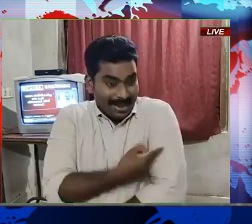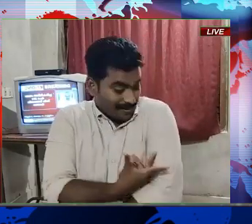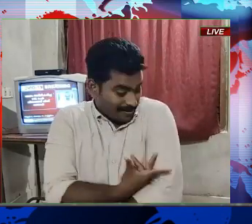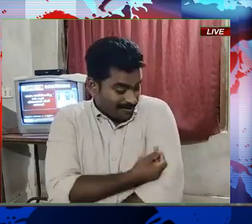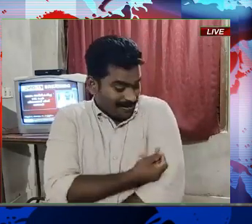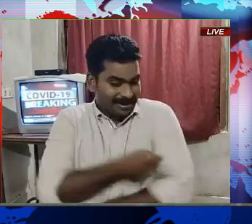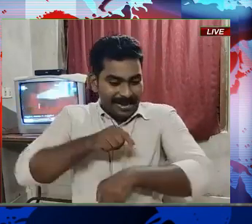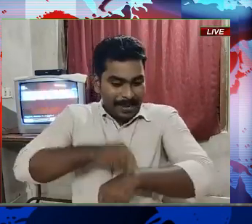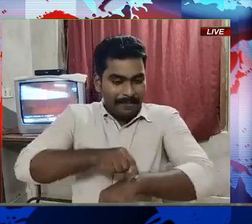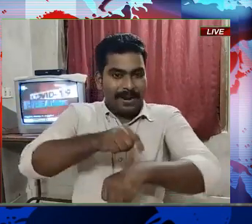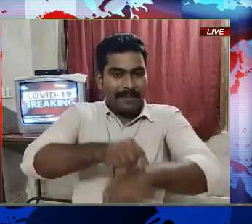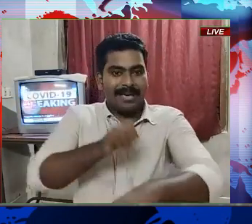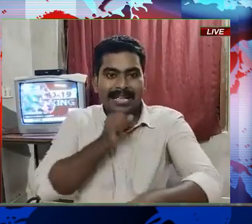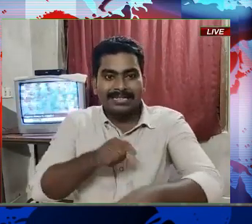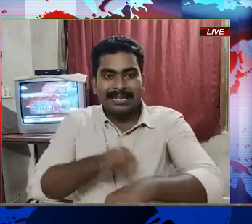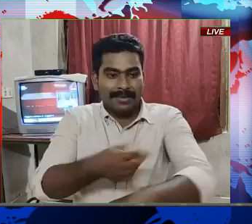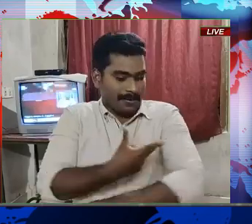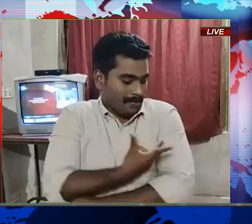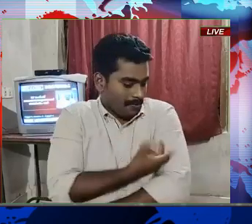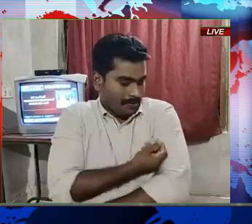കൊറോണ വൈറസ്